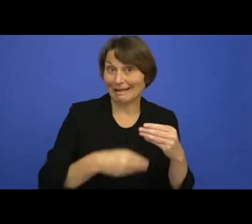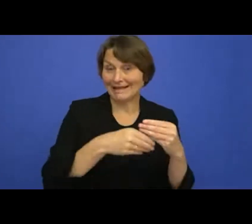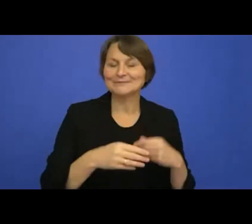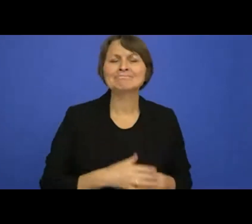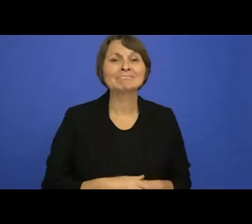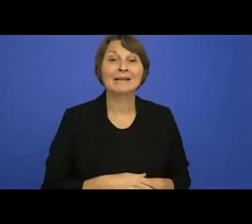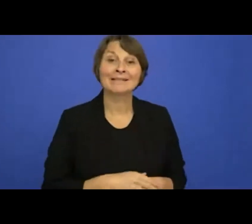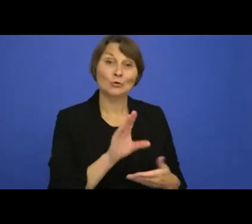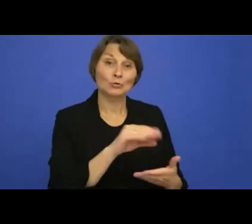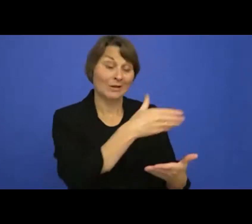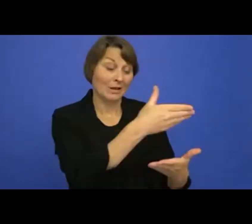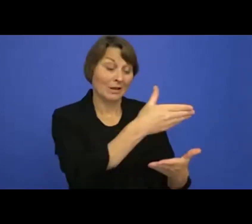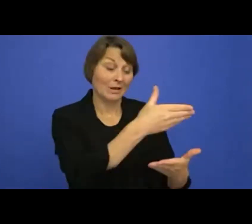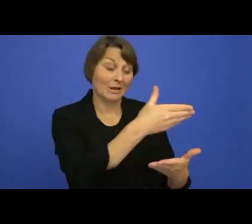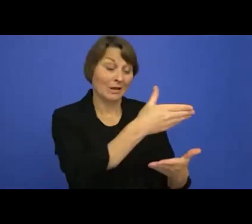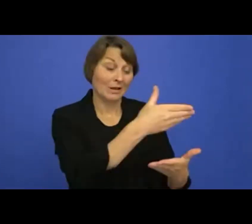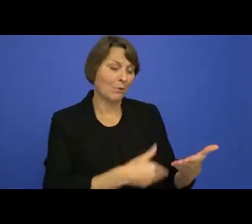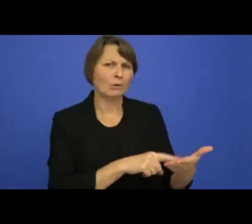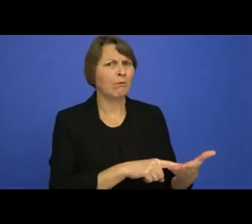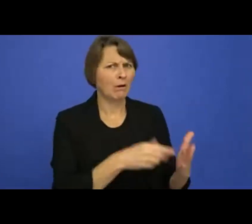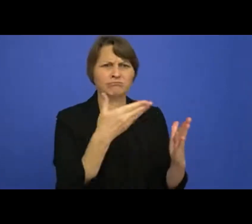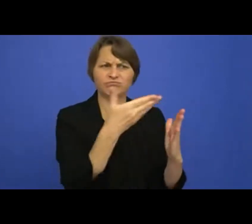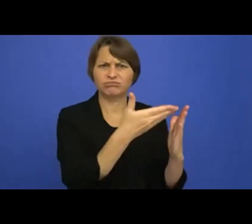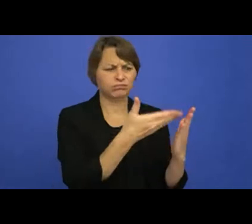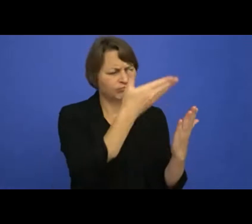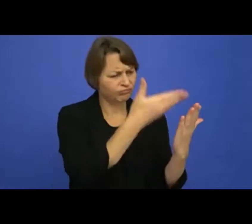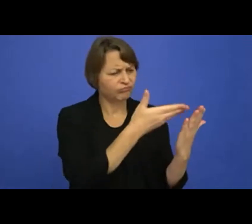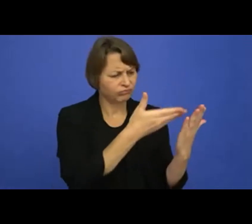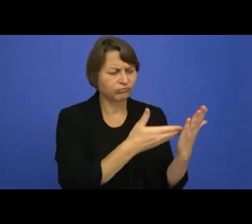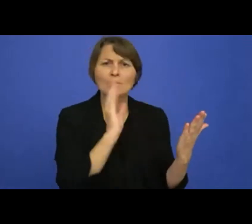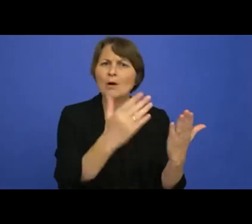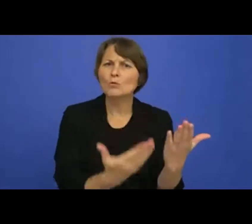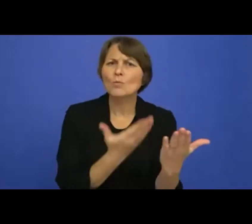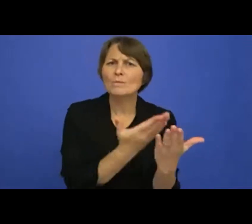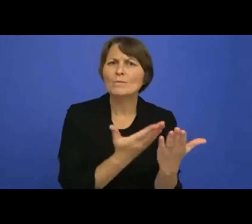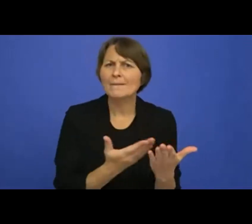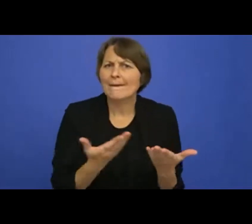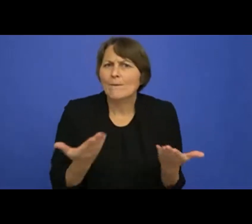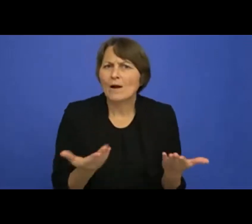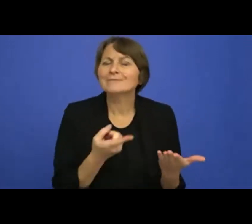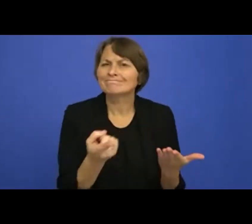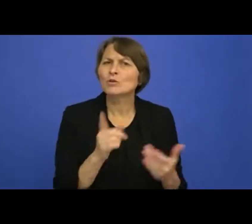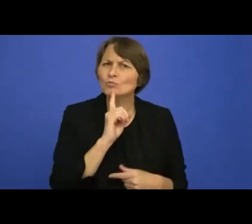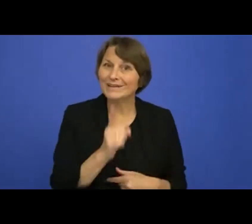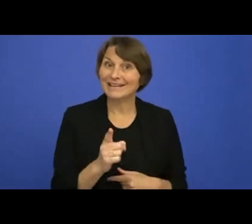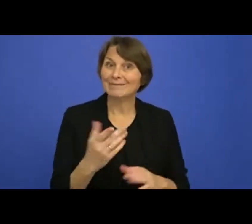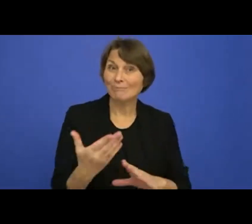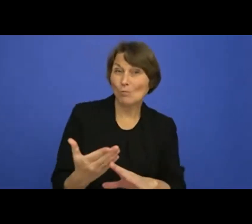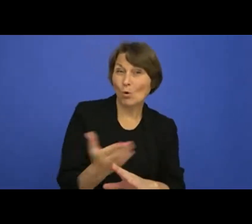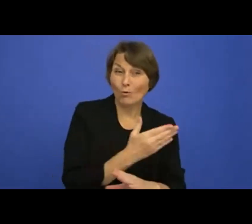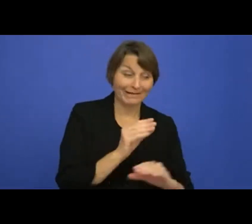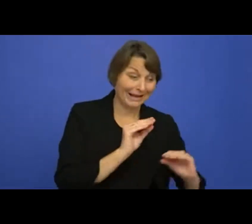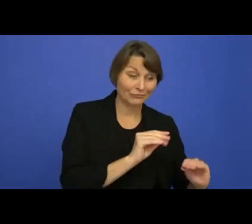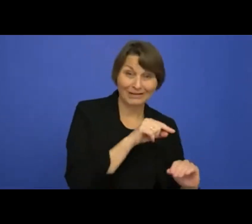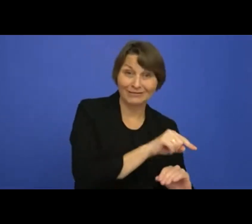avant des recommandations très concrètes qui, si elles sont mises en œuvre, pourront faire un changement